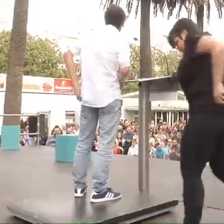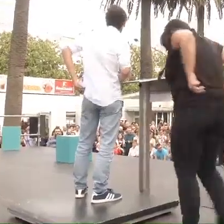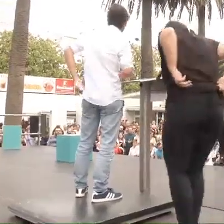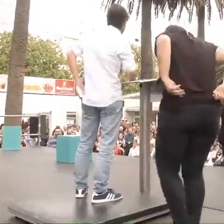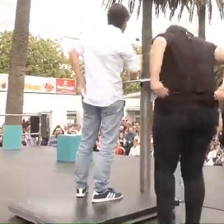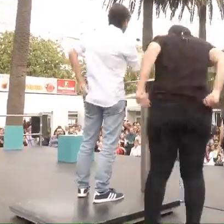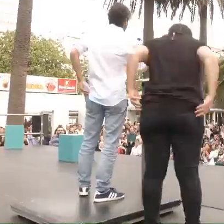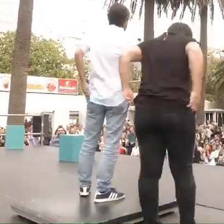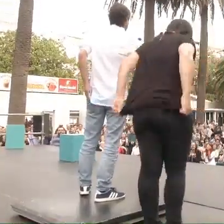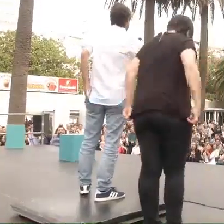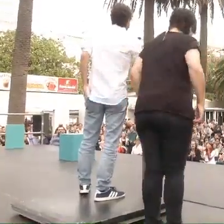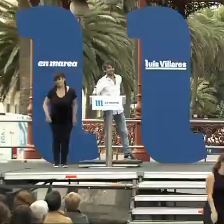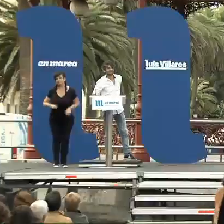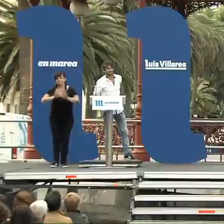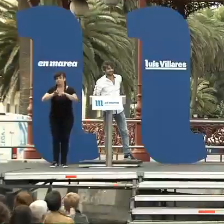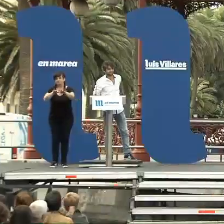Ai, marea.